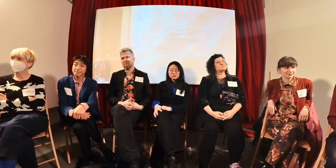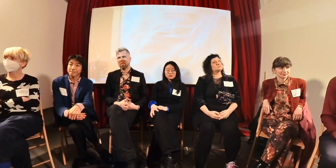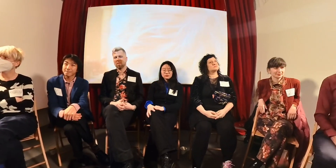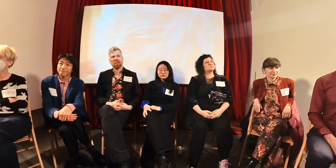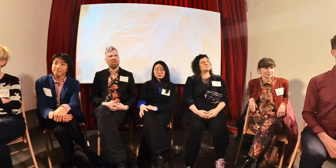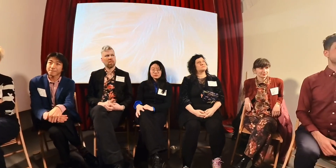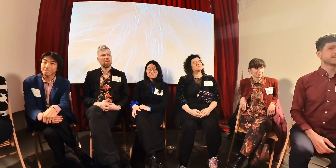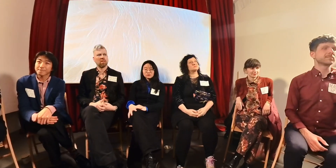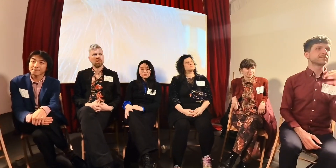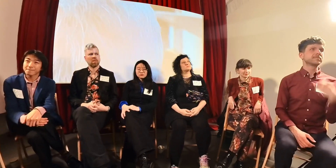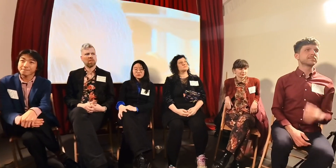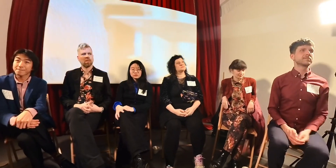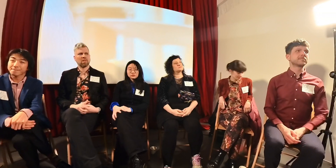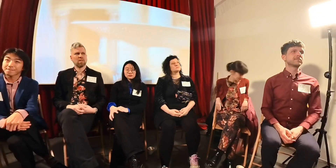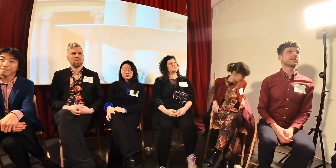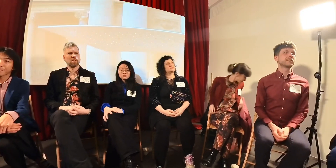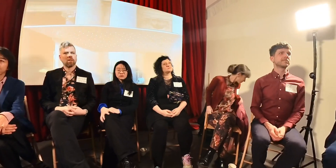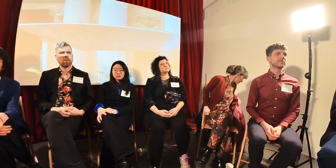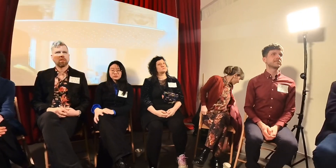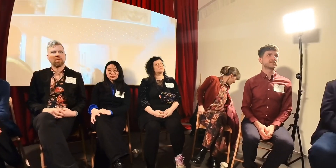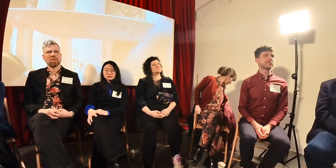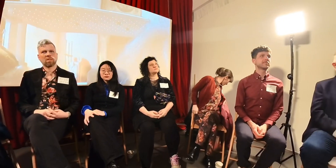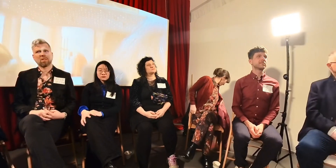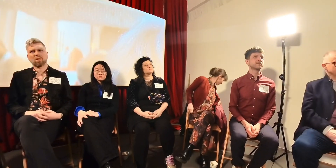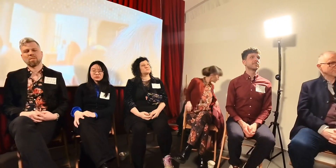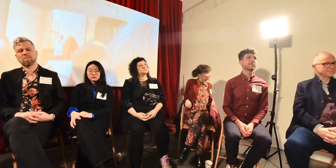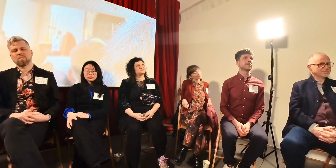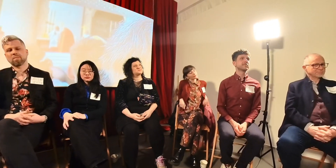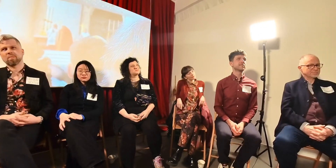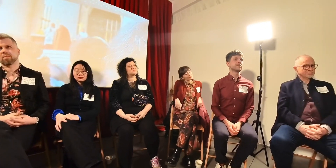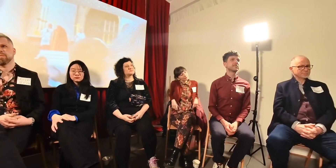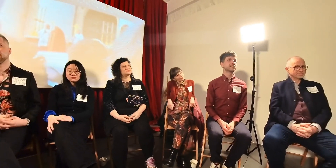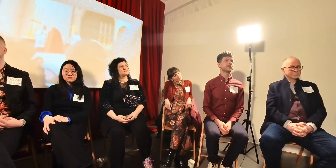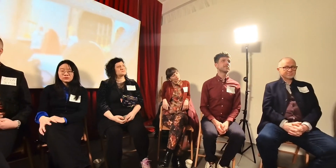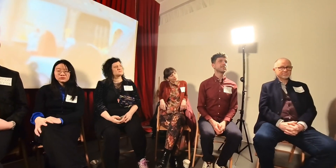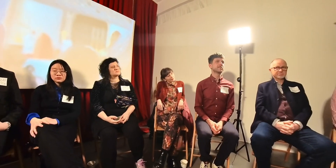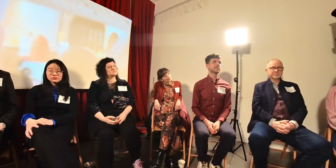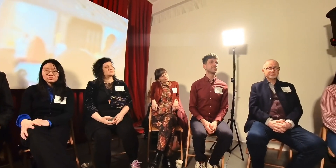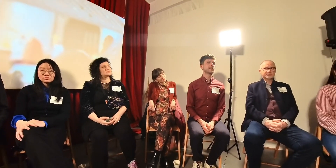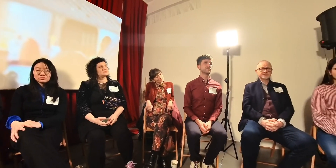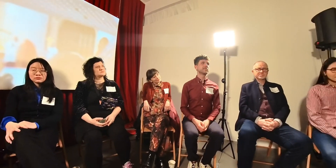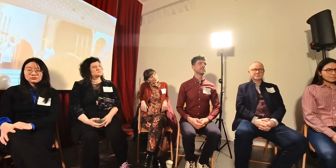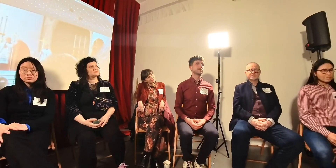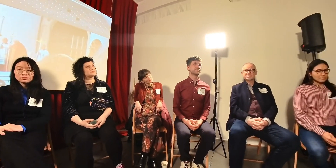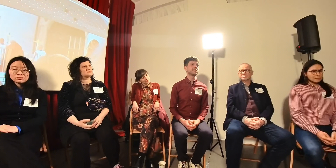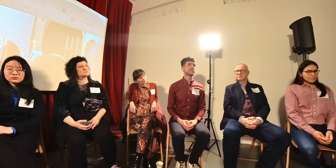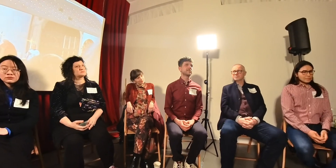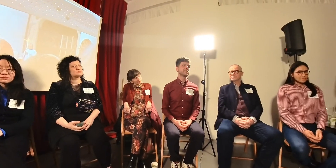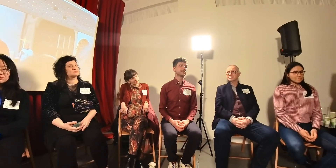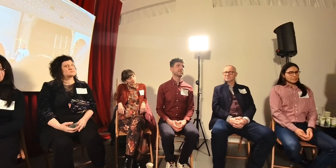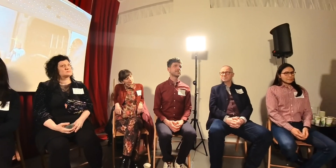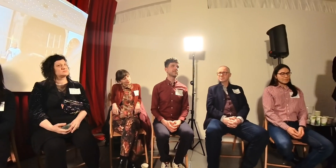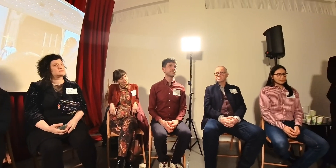vlastně každý podle toho svého profesního zaměření nebo zkušeností se